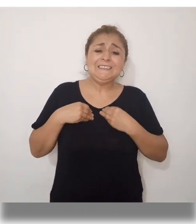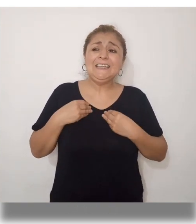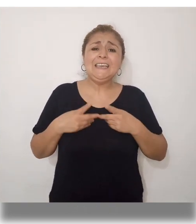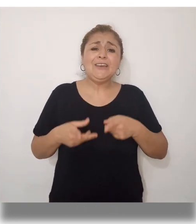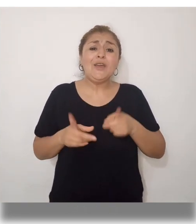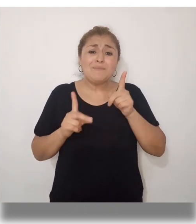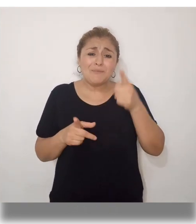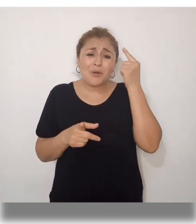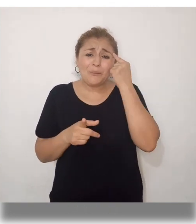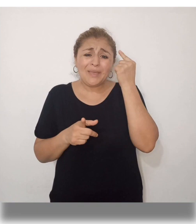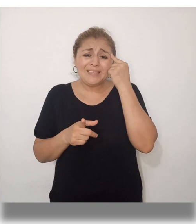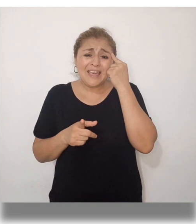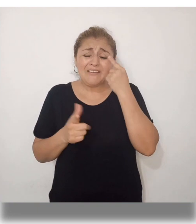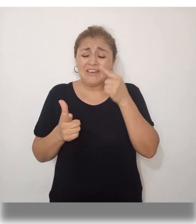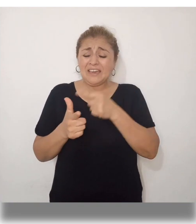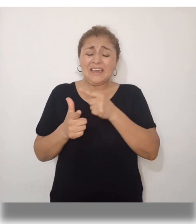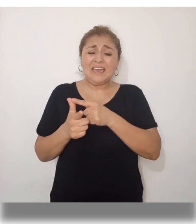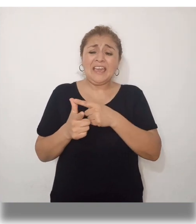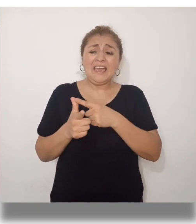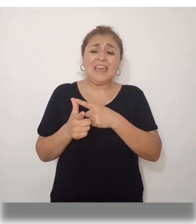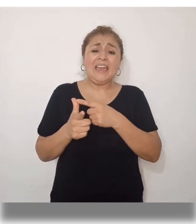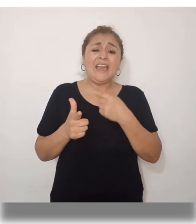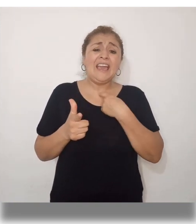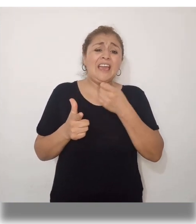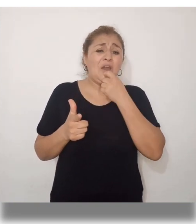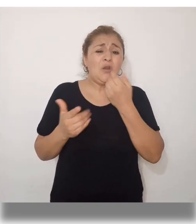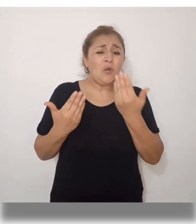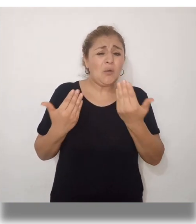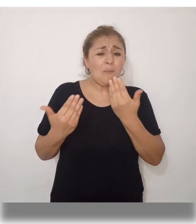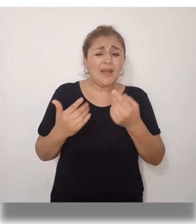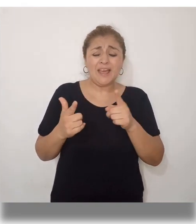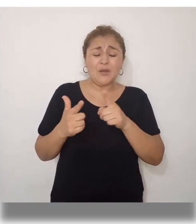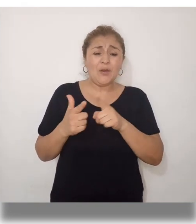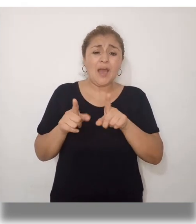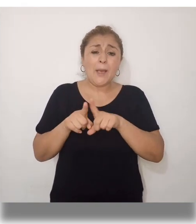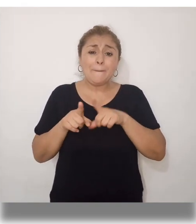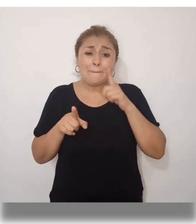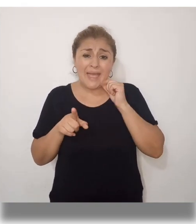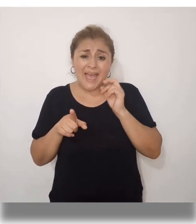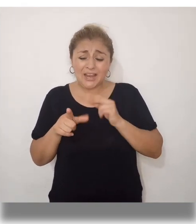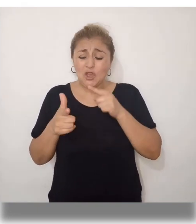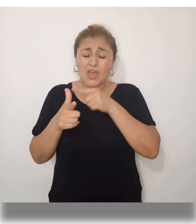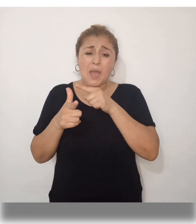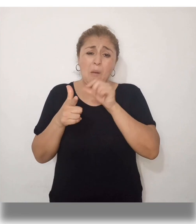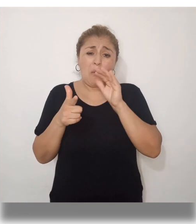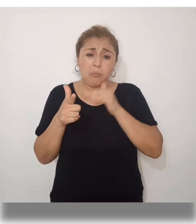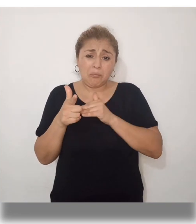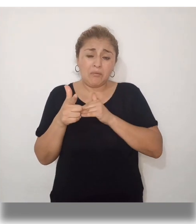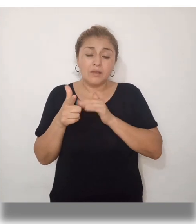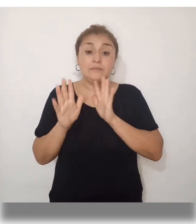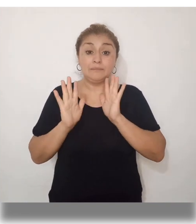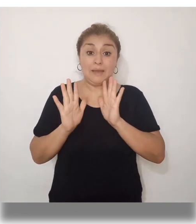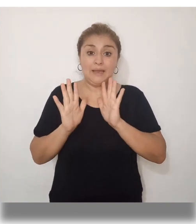percibe que no es considerado como su hermano ahora veamos la respuesta del